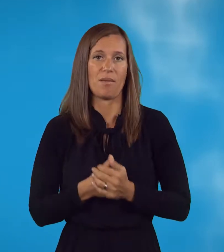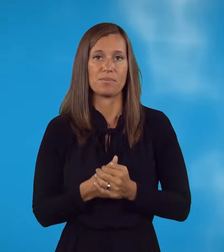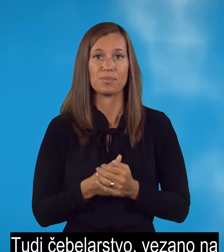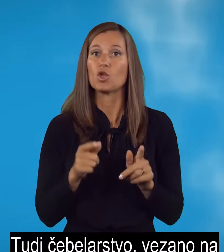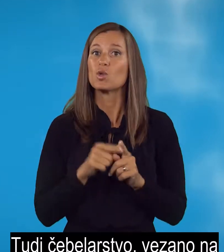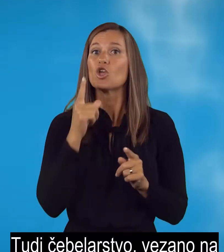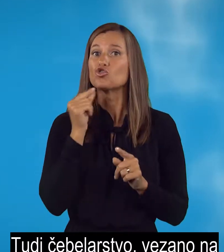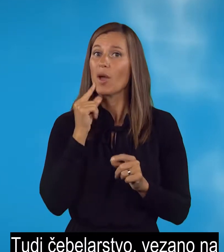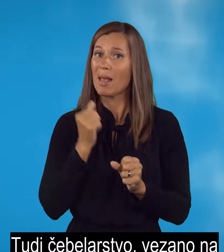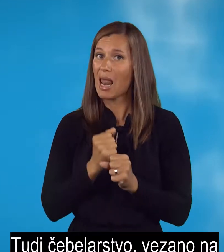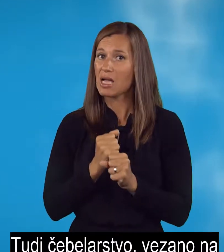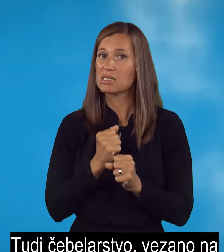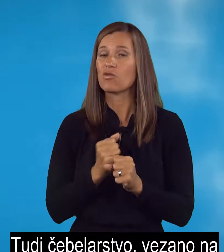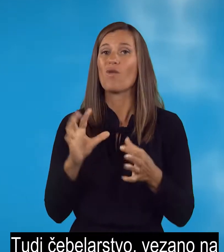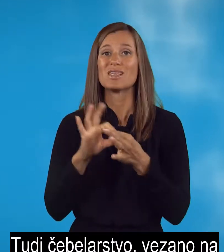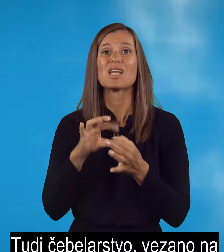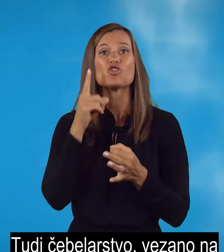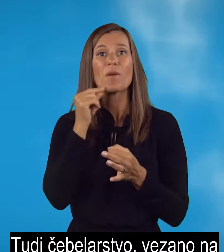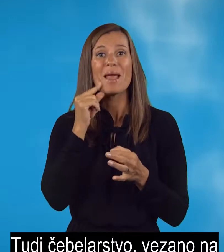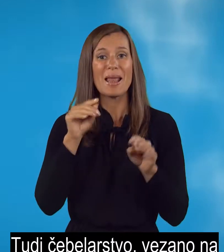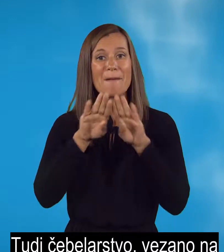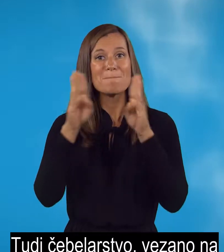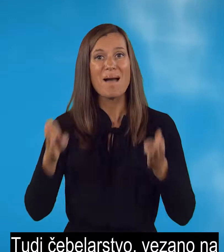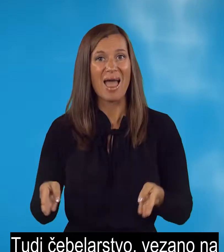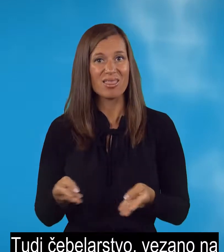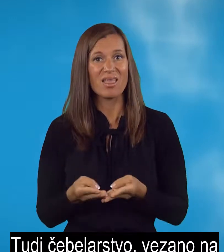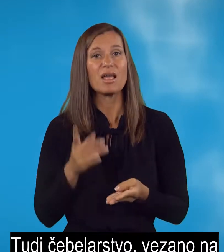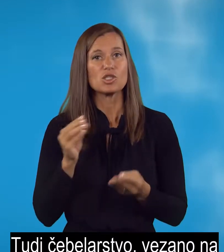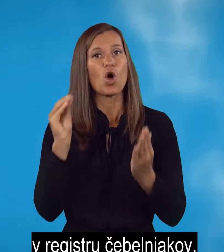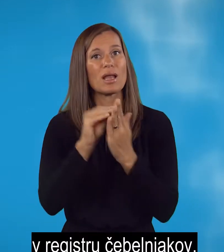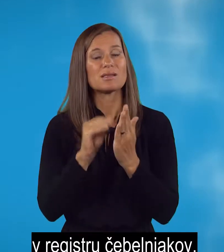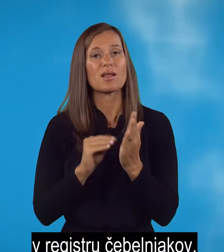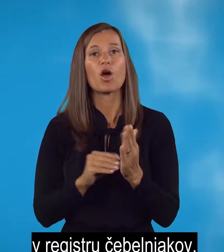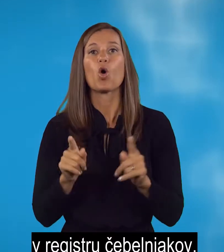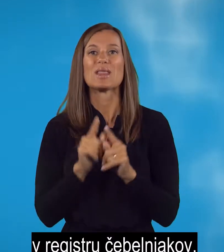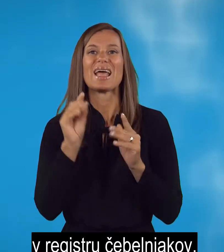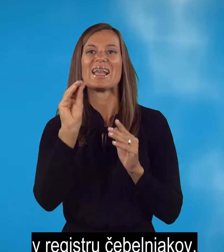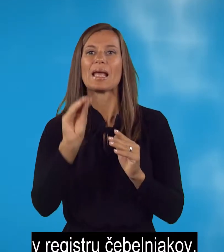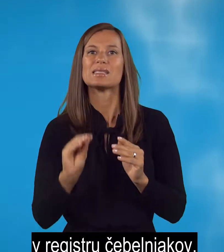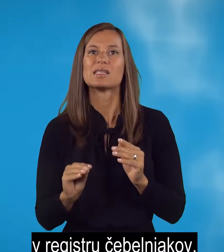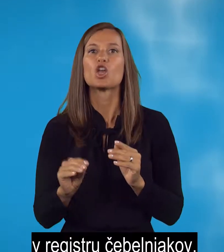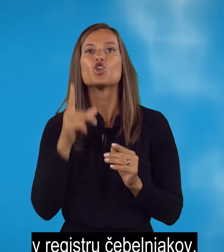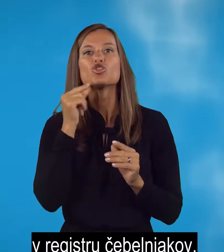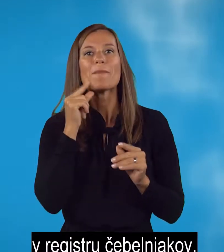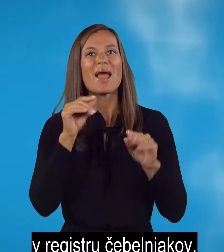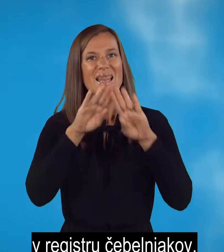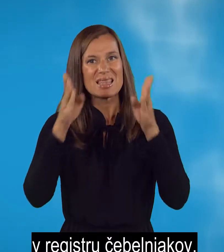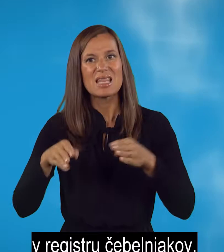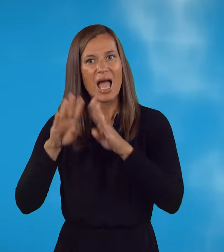Tudi čebelarstvo, vezano na čebelje panje, ki so evidentirani v registru čebelnjakov, se lahko opravlja v okviru